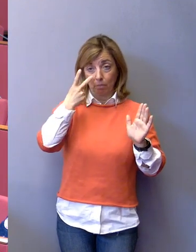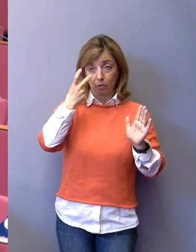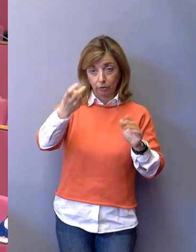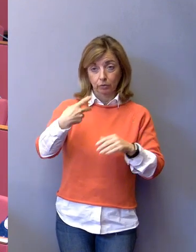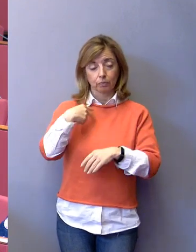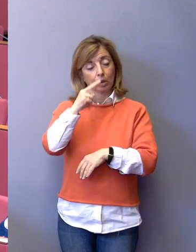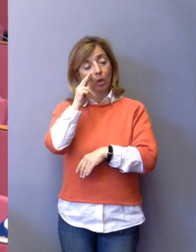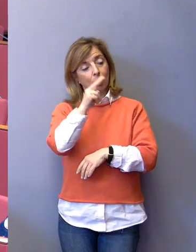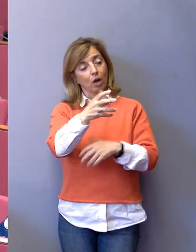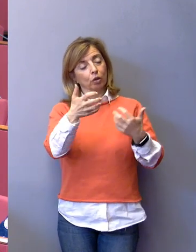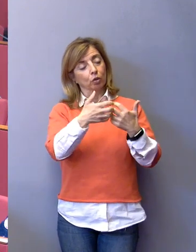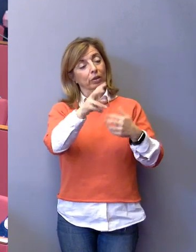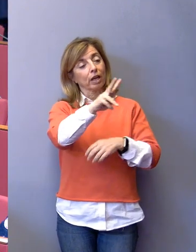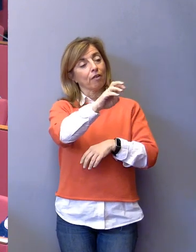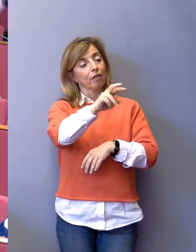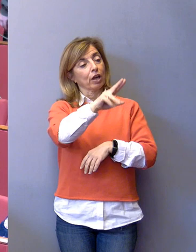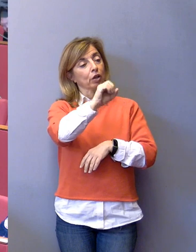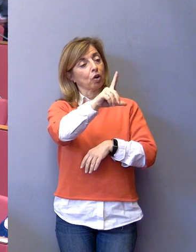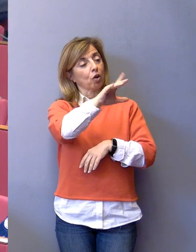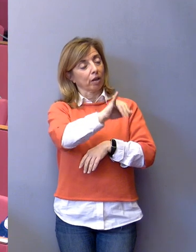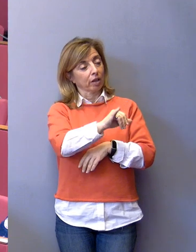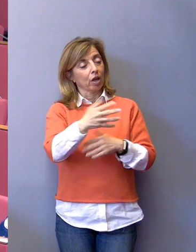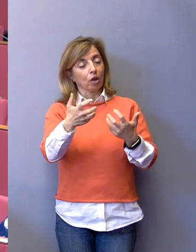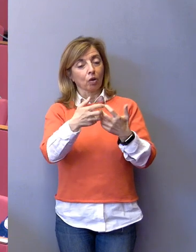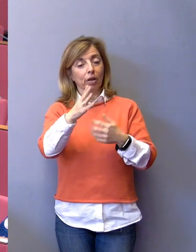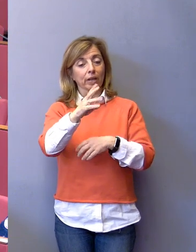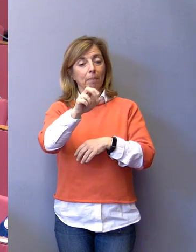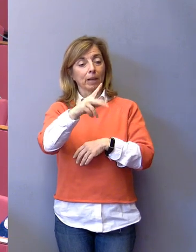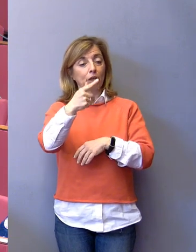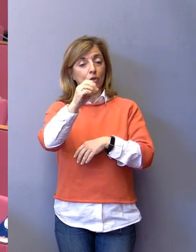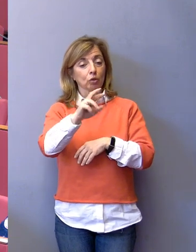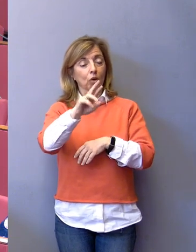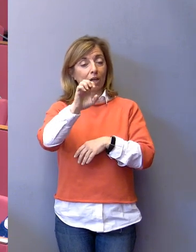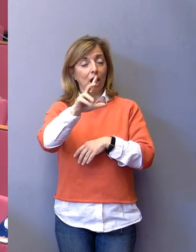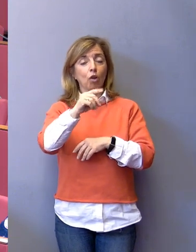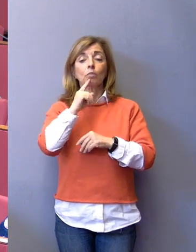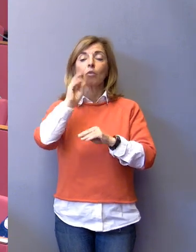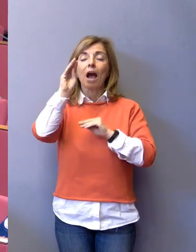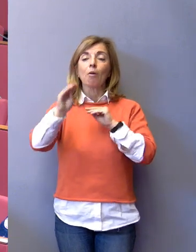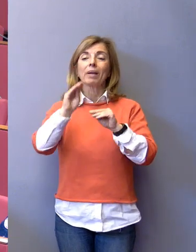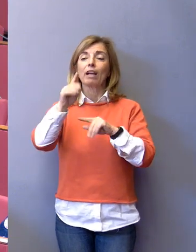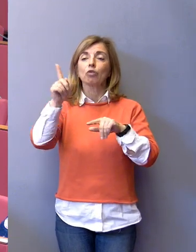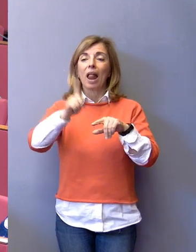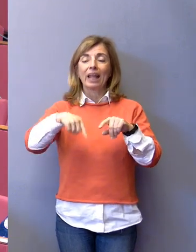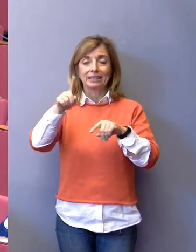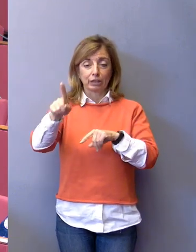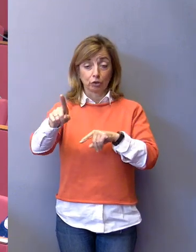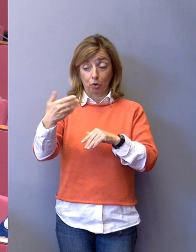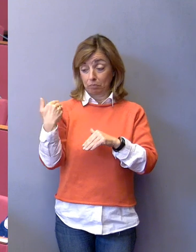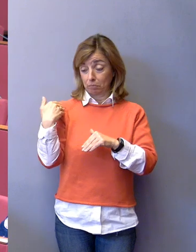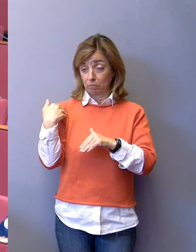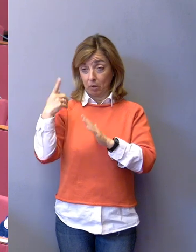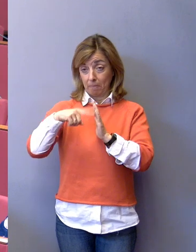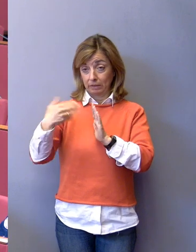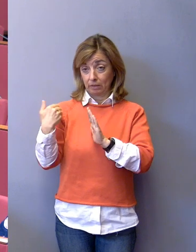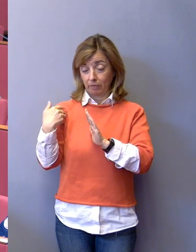Veroli guardo il collega Bertollo è l'esenzione che abbiamo promosso qualche mese